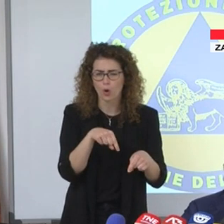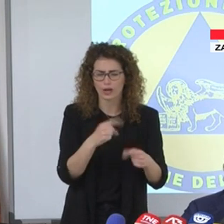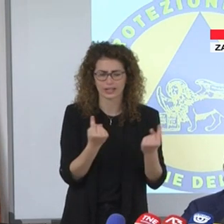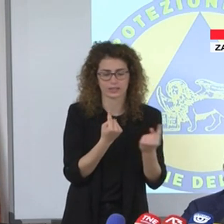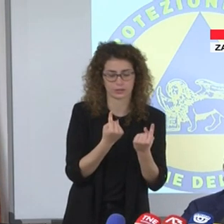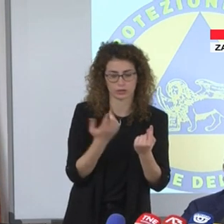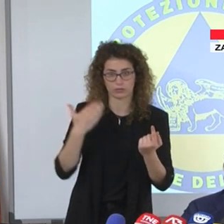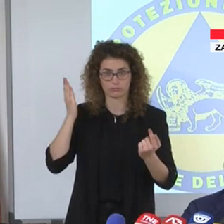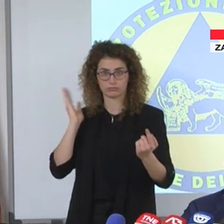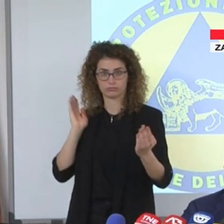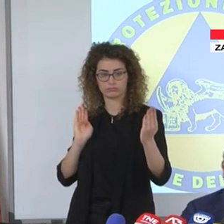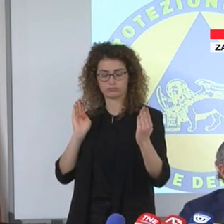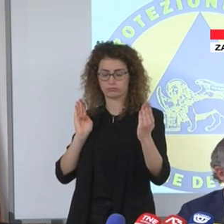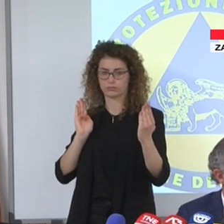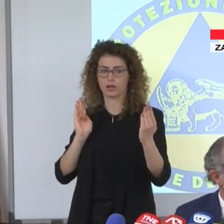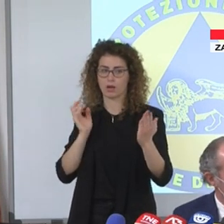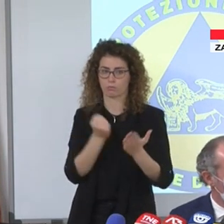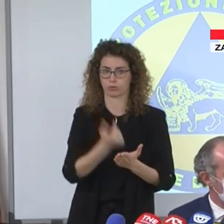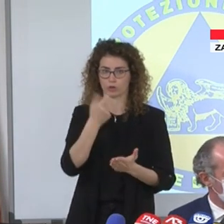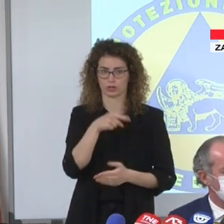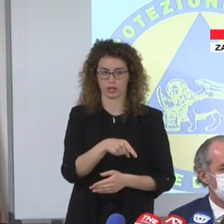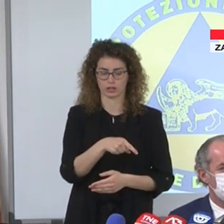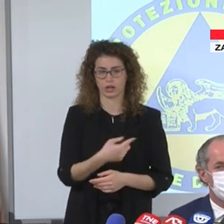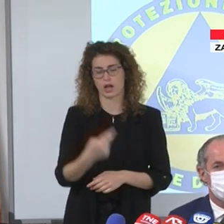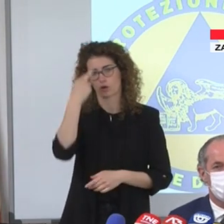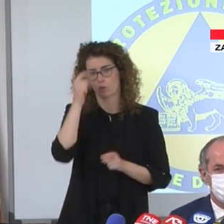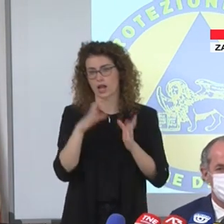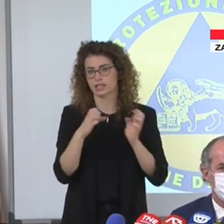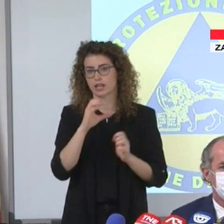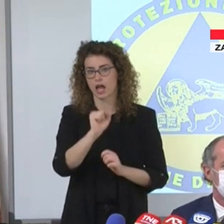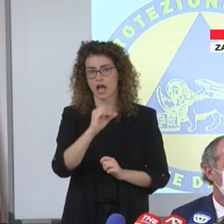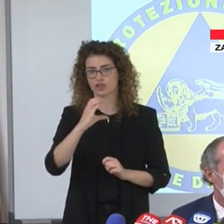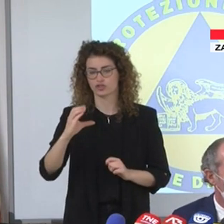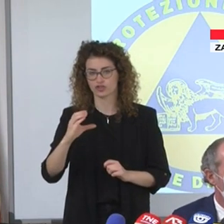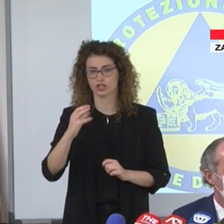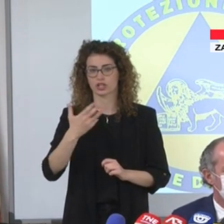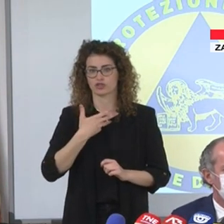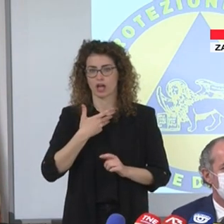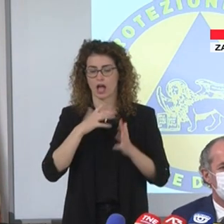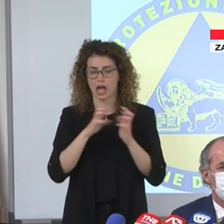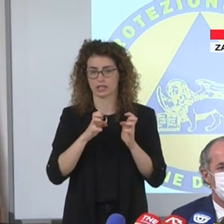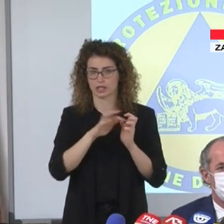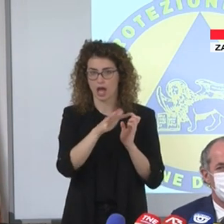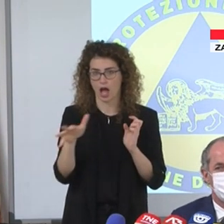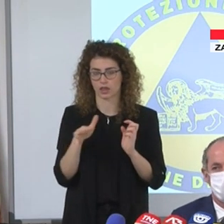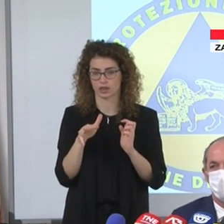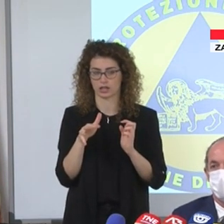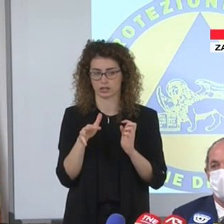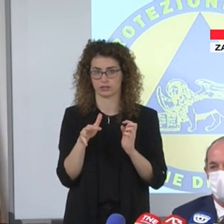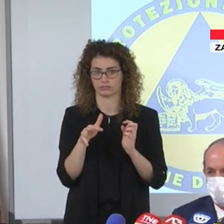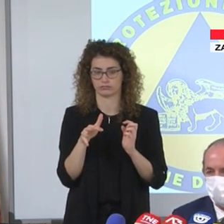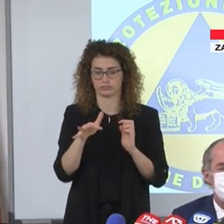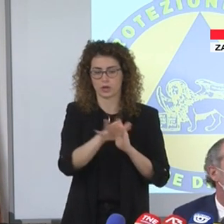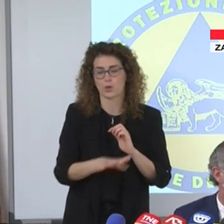passato. Soprattutto ricordiamoci che ACC è in un territorio dove c'è anche Idea Standard, sono altre è un